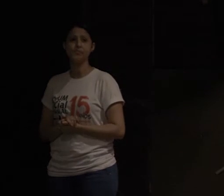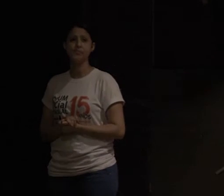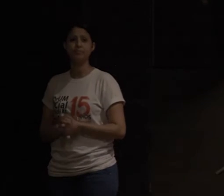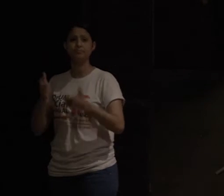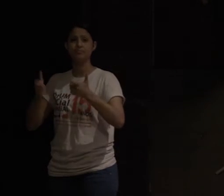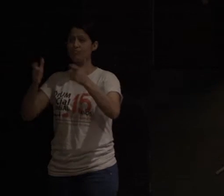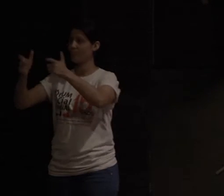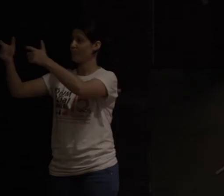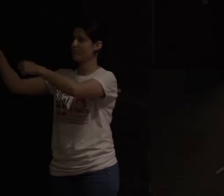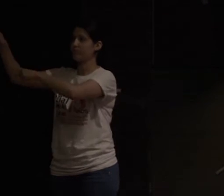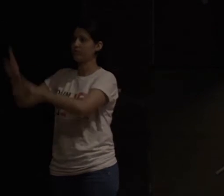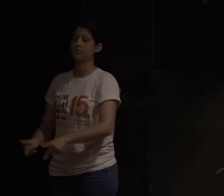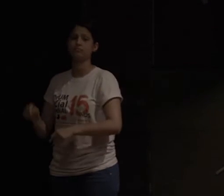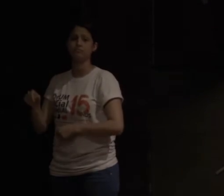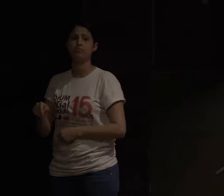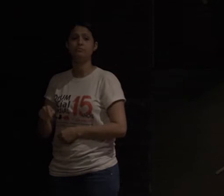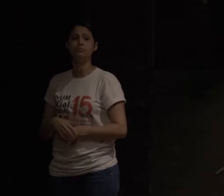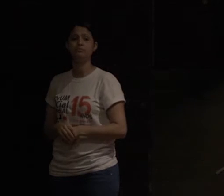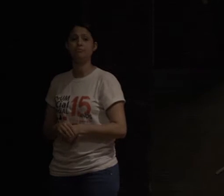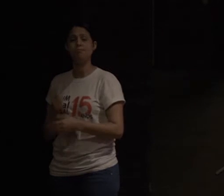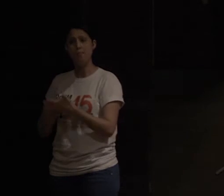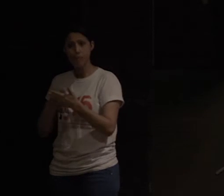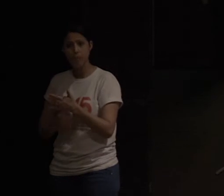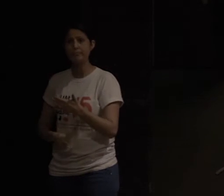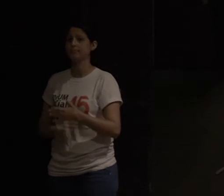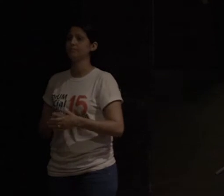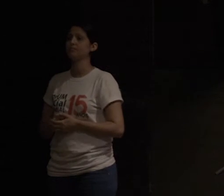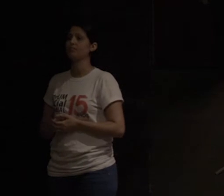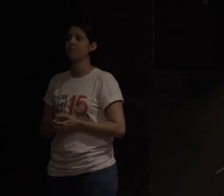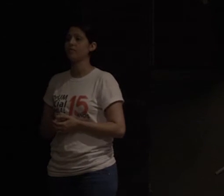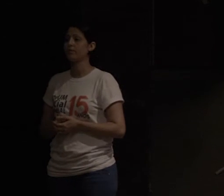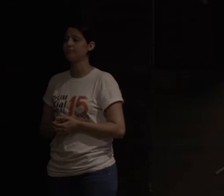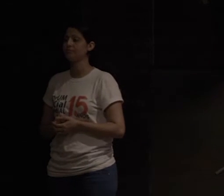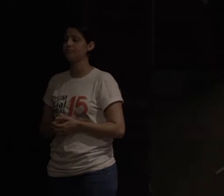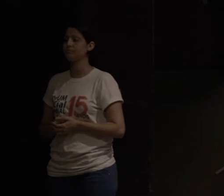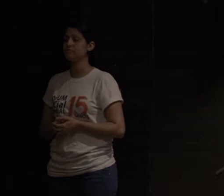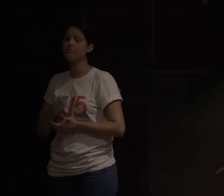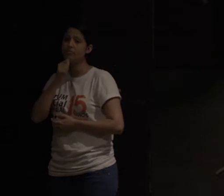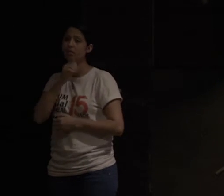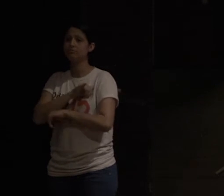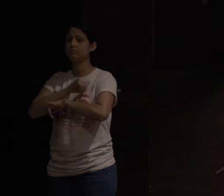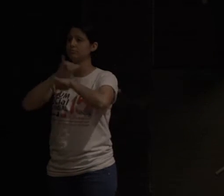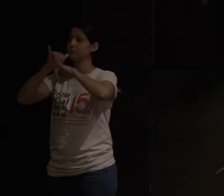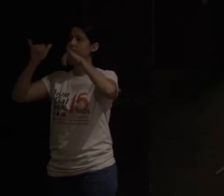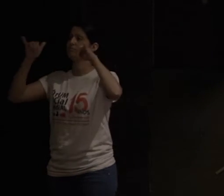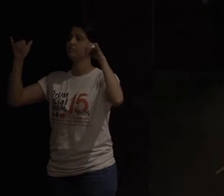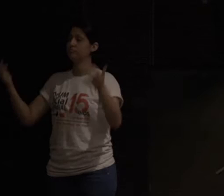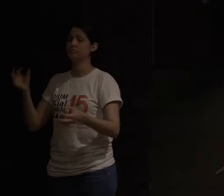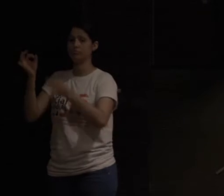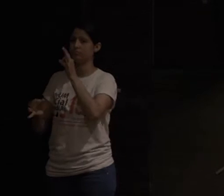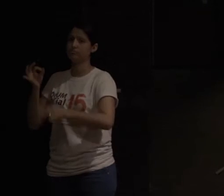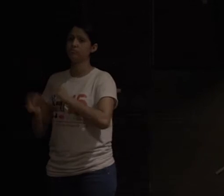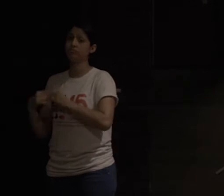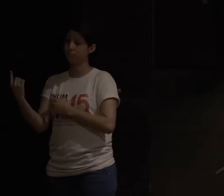equilíbrio e essa diversidade que permita que, efetivamente, os corpos distintos anunciem culturas distintas,